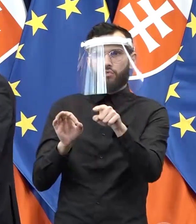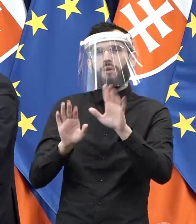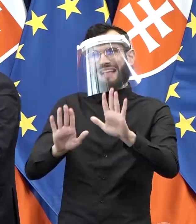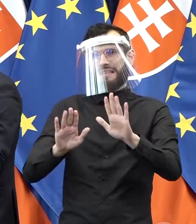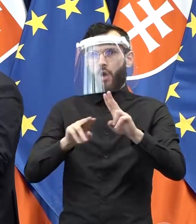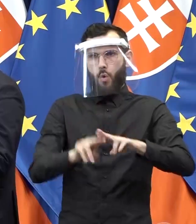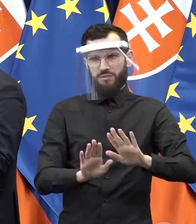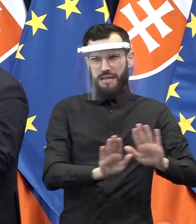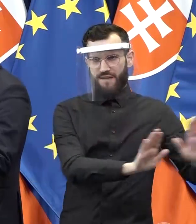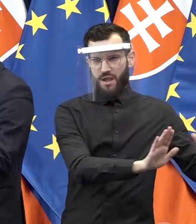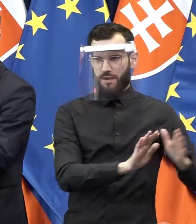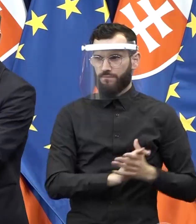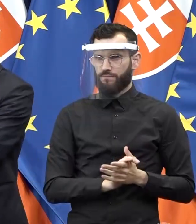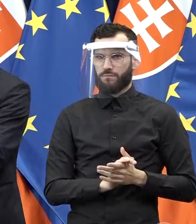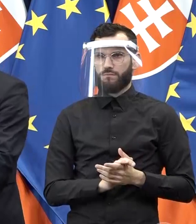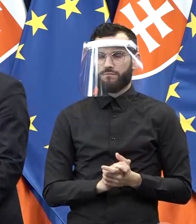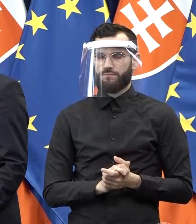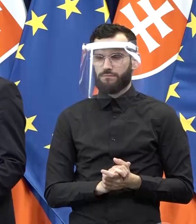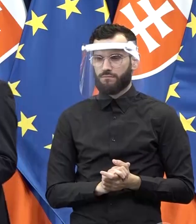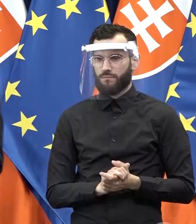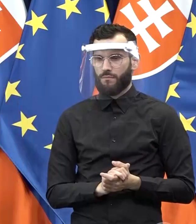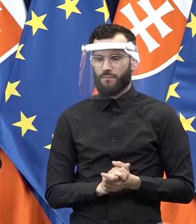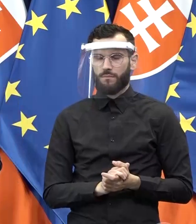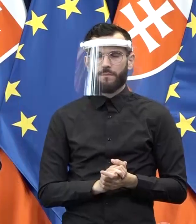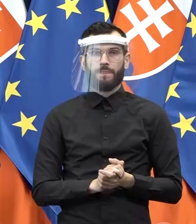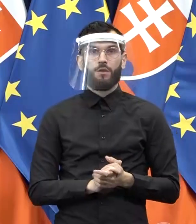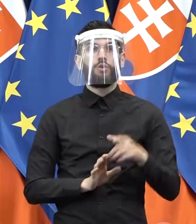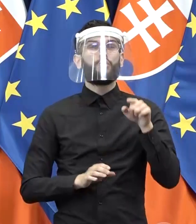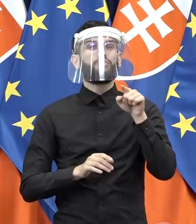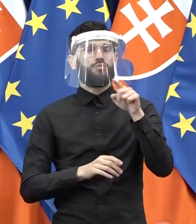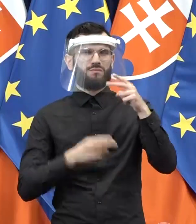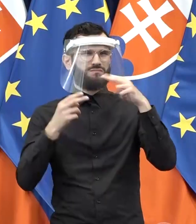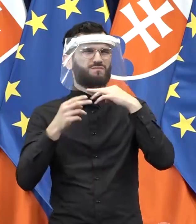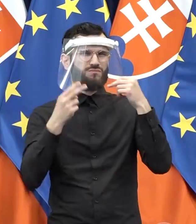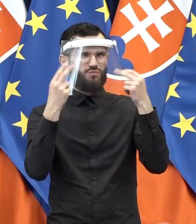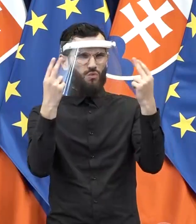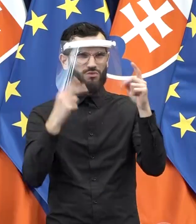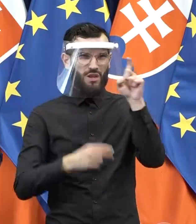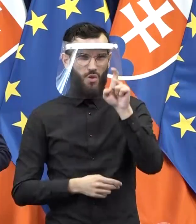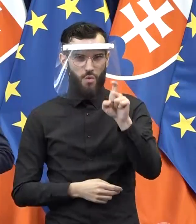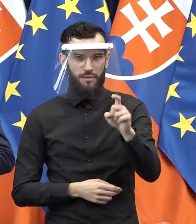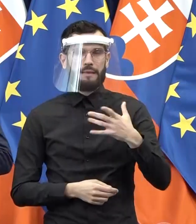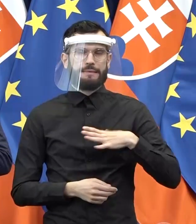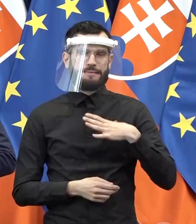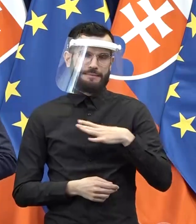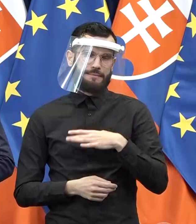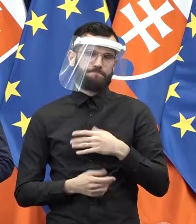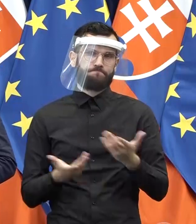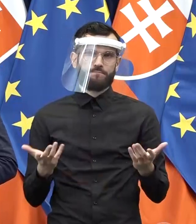začali držali pri ostatných, z ostatných ministerstiev. Toto je veľmi dôležitá otázka, ktorú ste položili a ja ju chcem